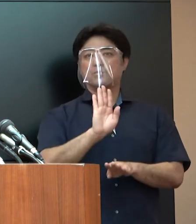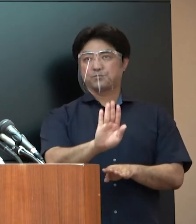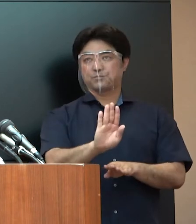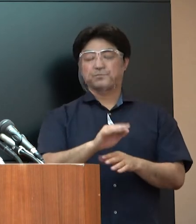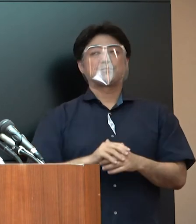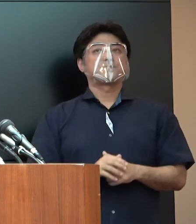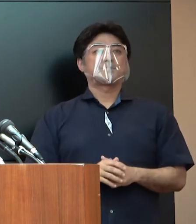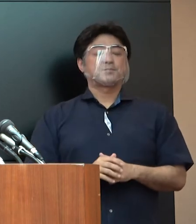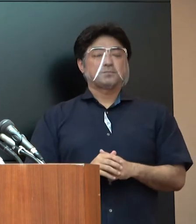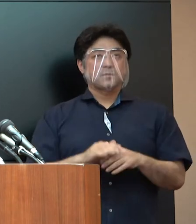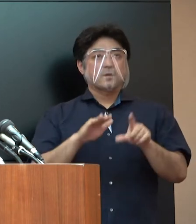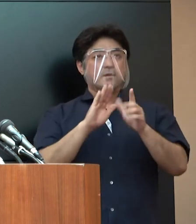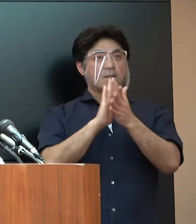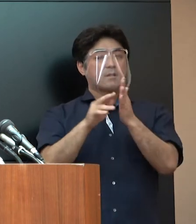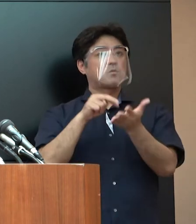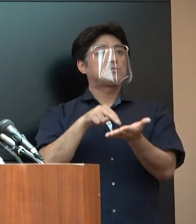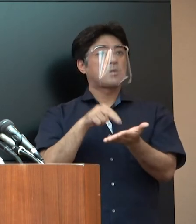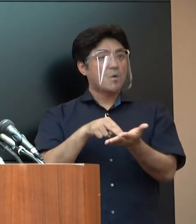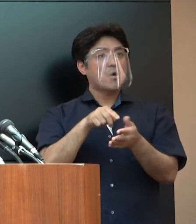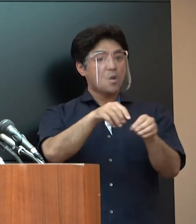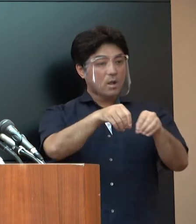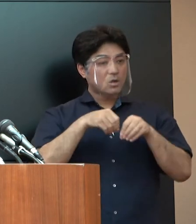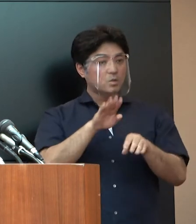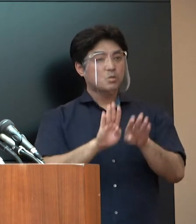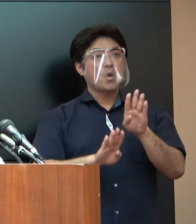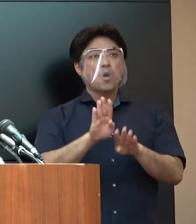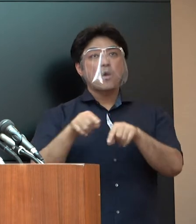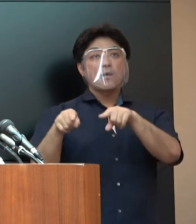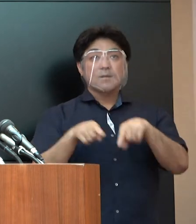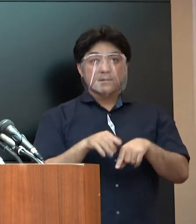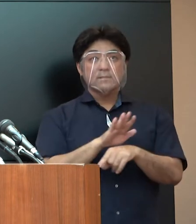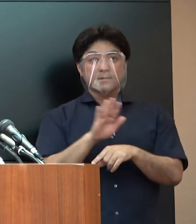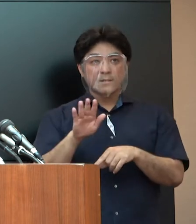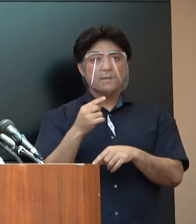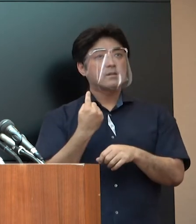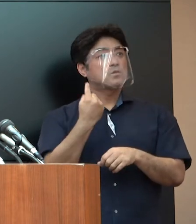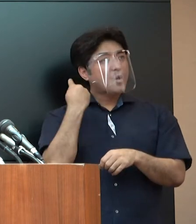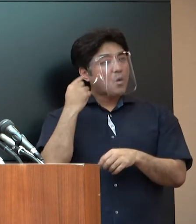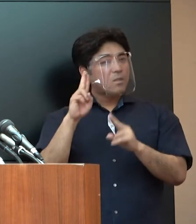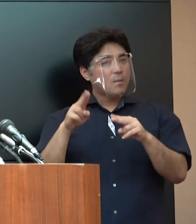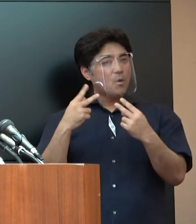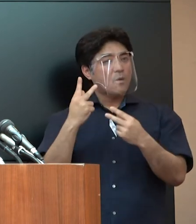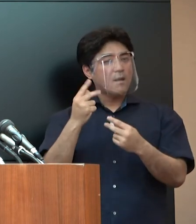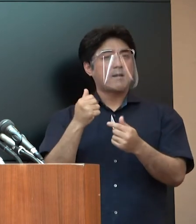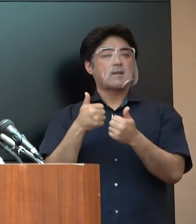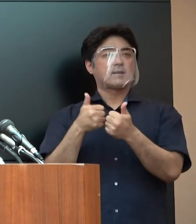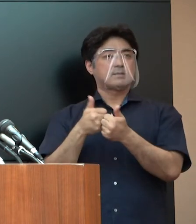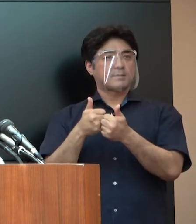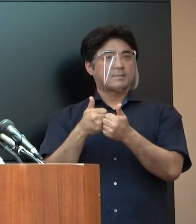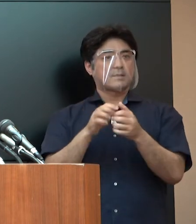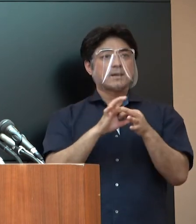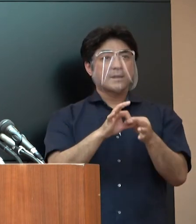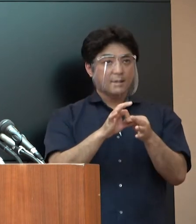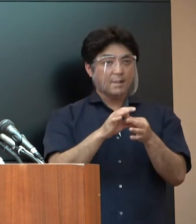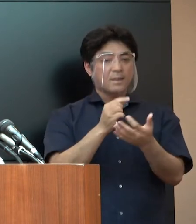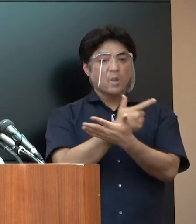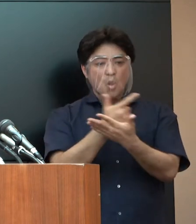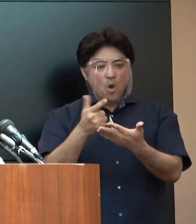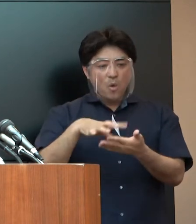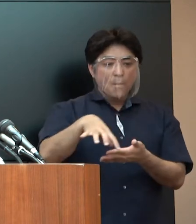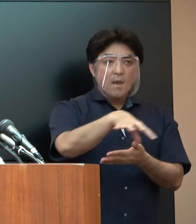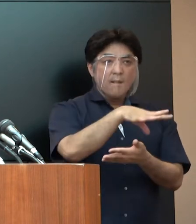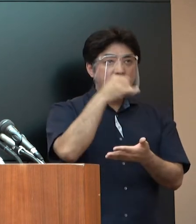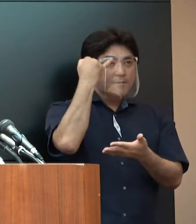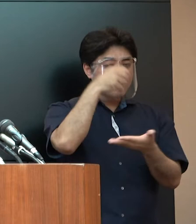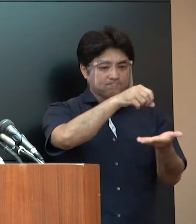ております。県としましてはこのような感染状況を踏まえ、昨日の専門家会議や関係団体、関係市町村等からの意